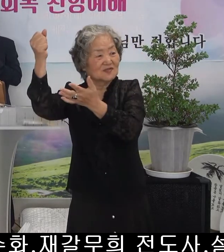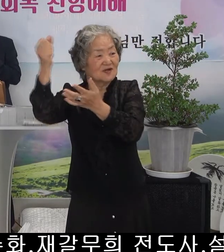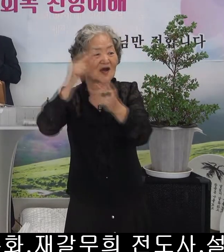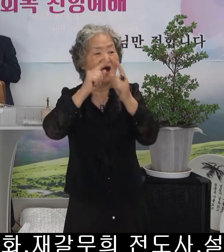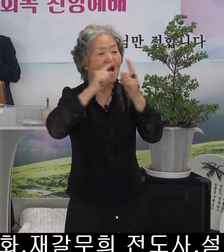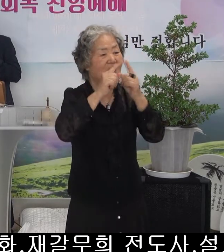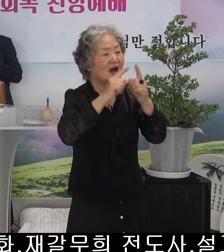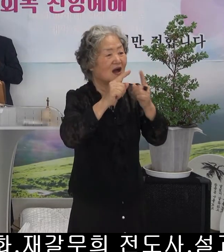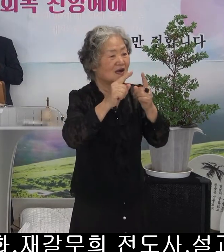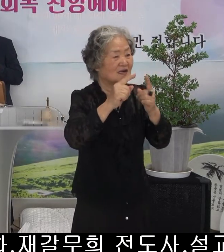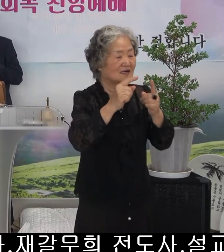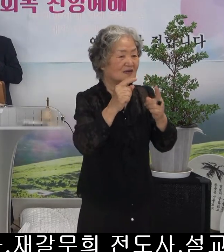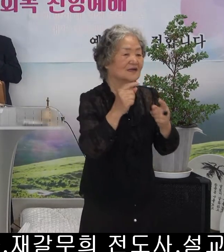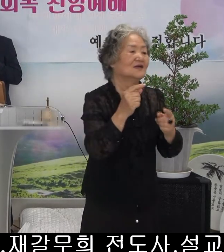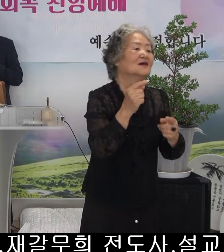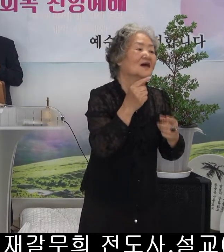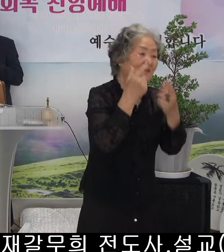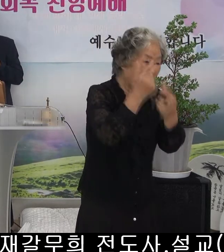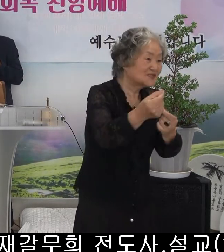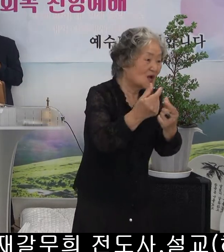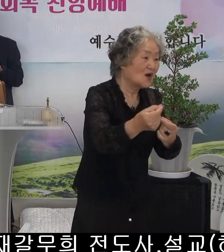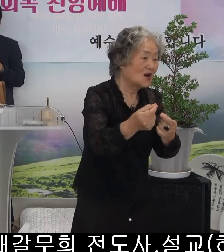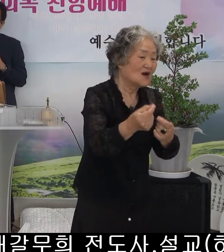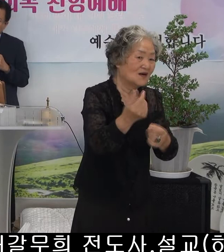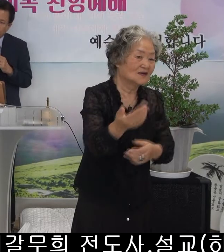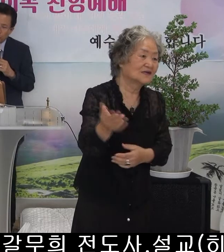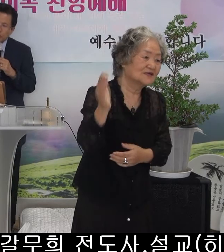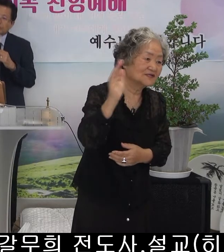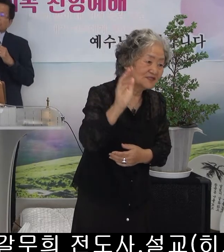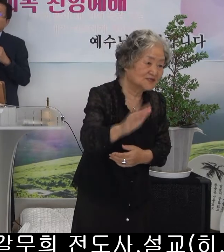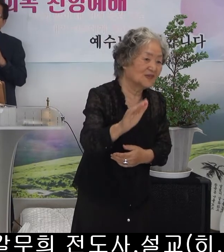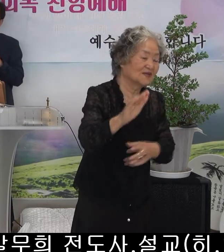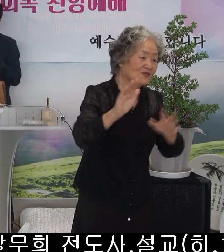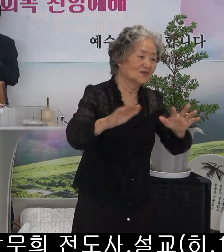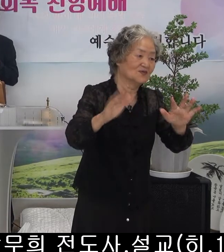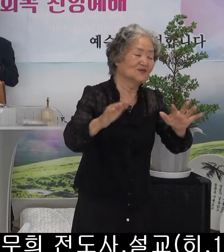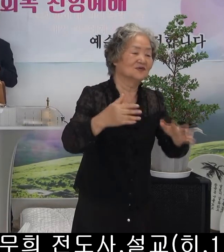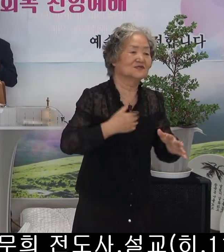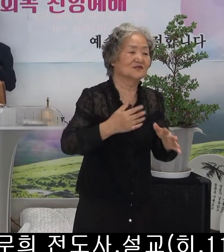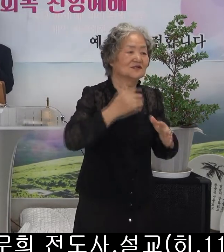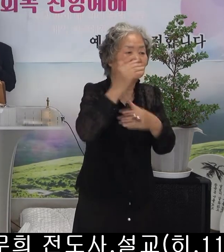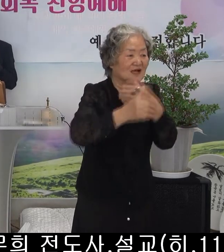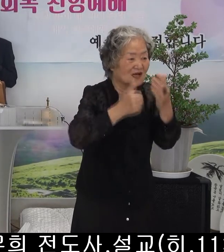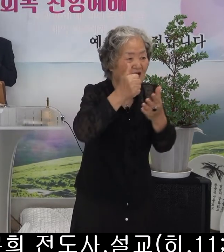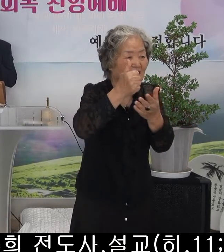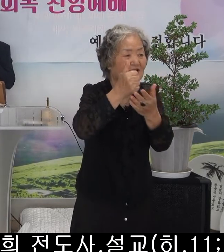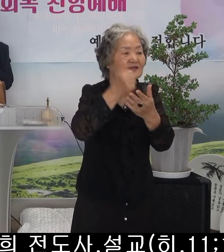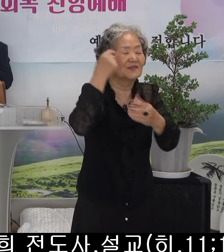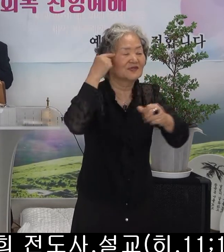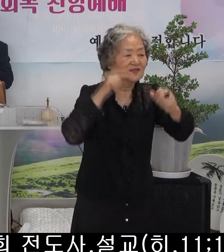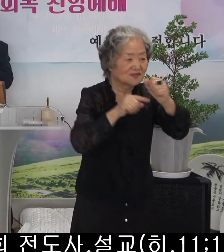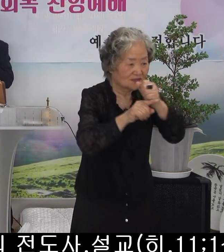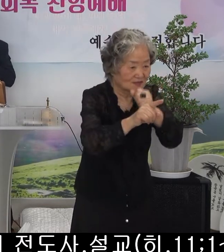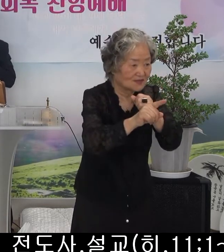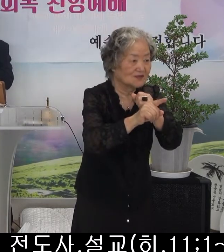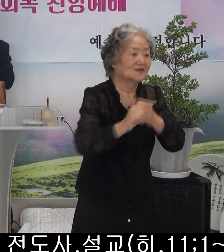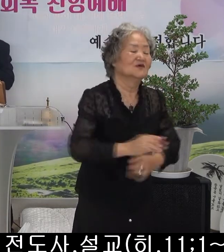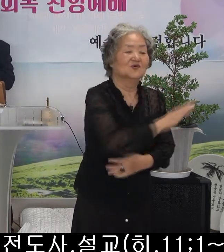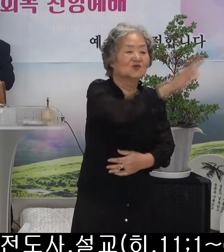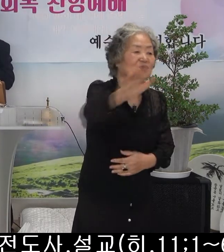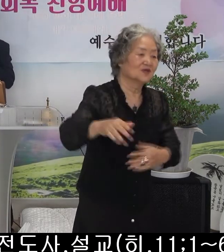것입니다. 하나님 우리의 몸과 마음과 뜻, 이 중심을 통해서 우리에게서 나오는 이